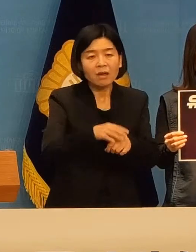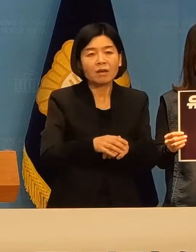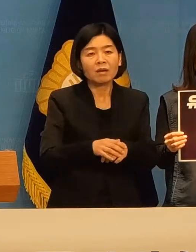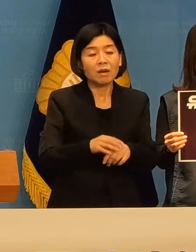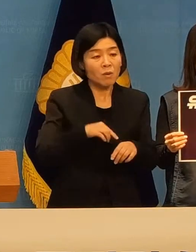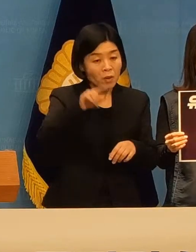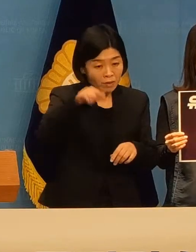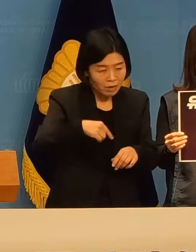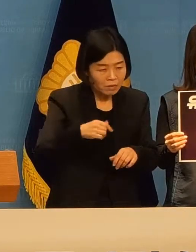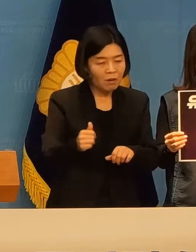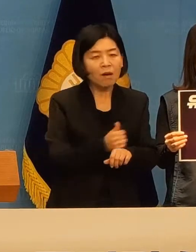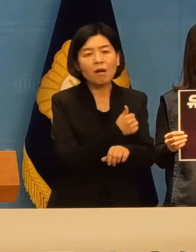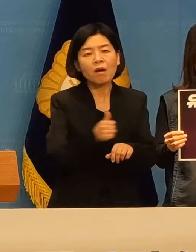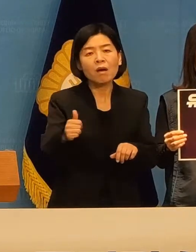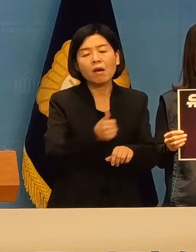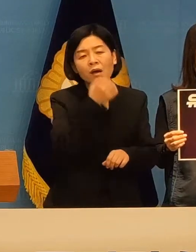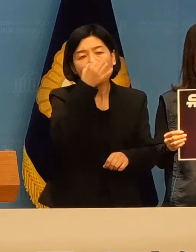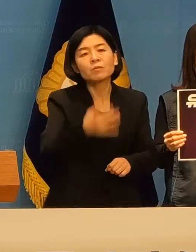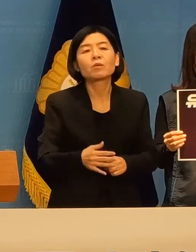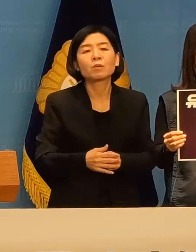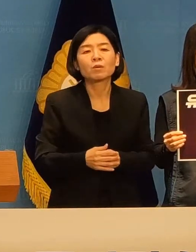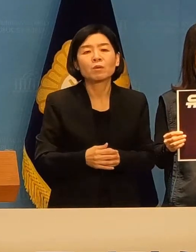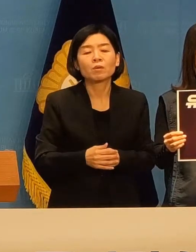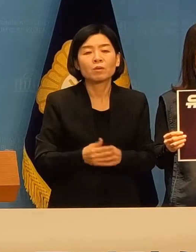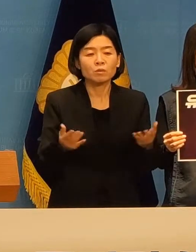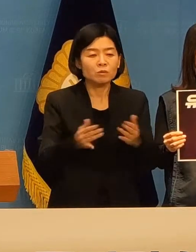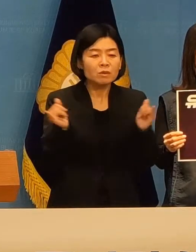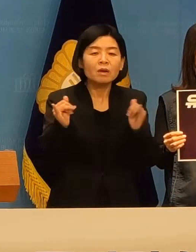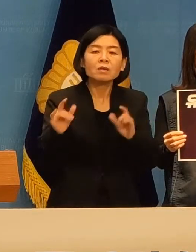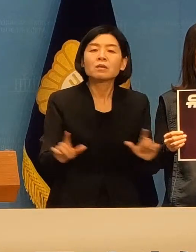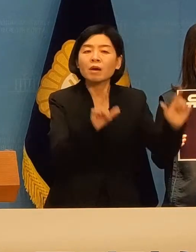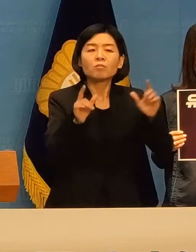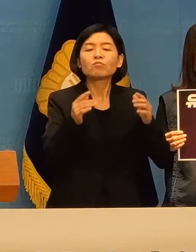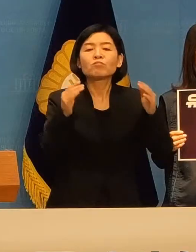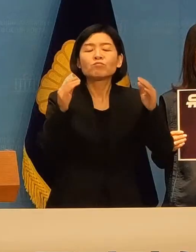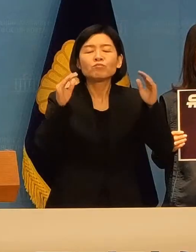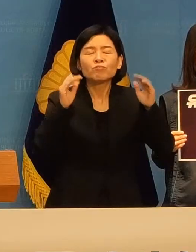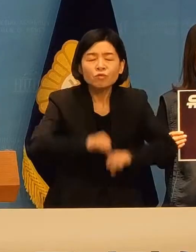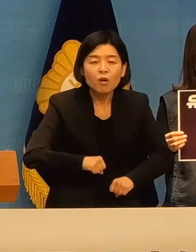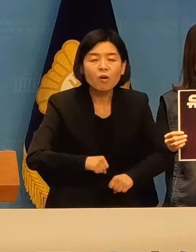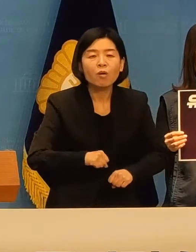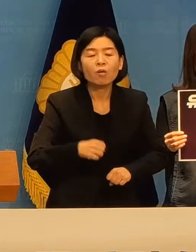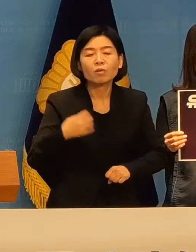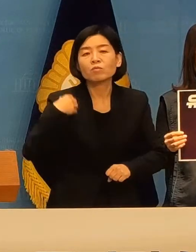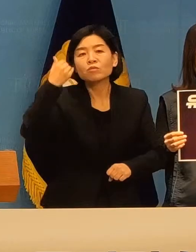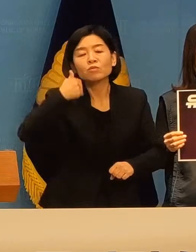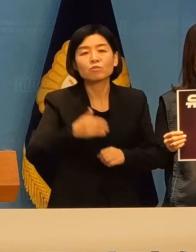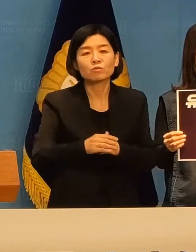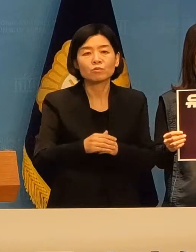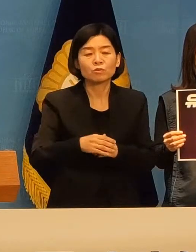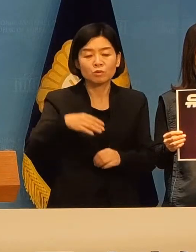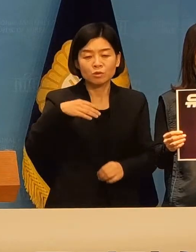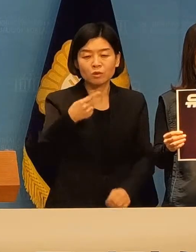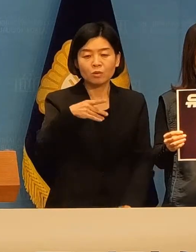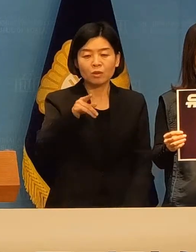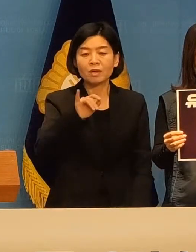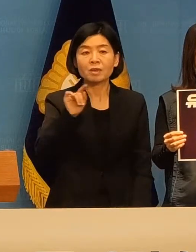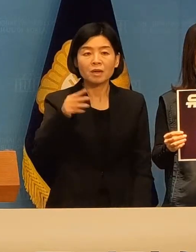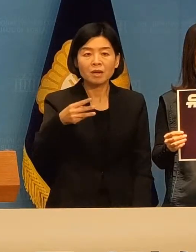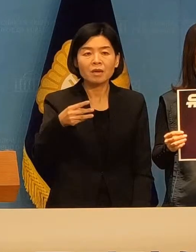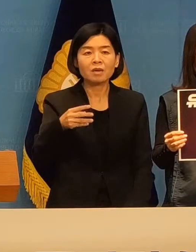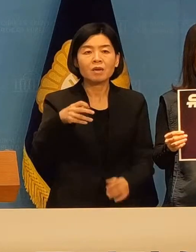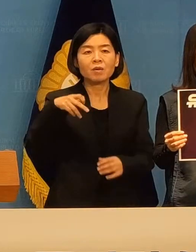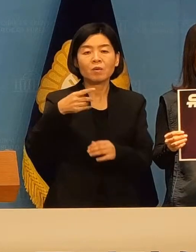노동자의 삶은 도대체 누가 어떻게 책임질 것입니까? 로레알 코리아의 경우는 저는 지부장으로서